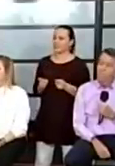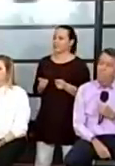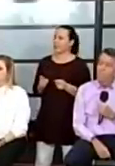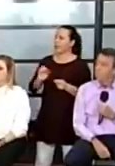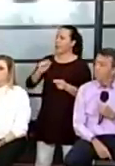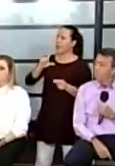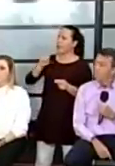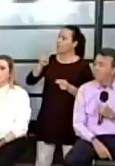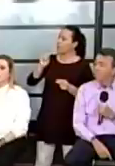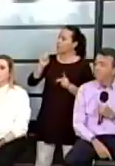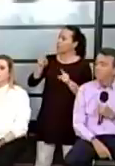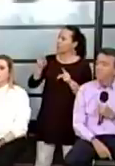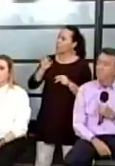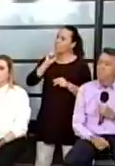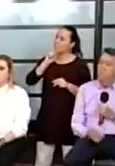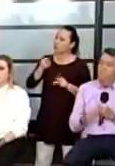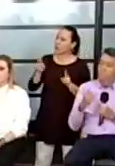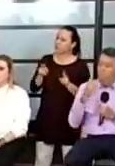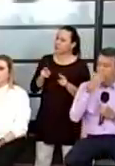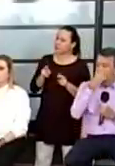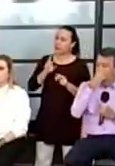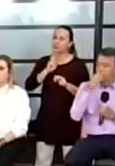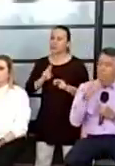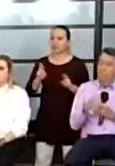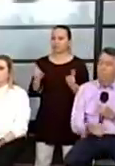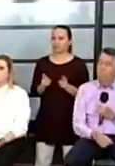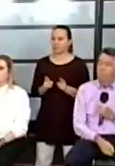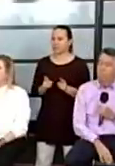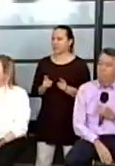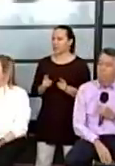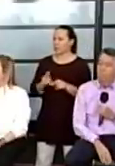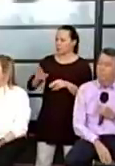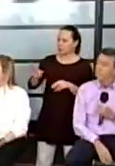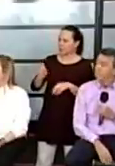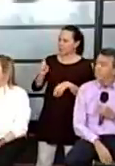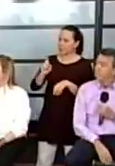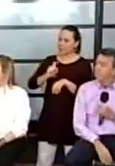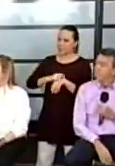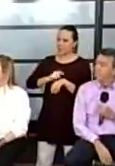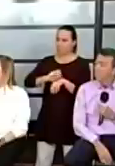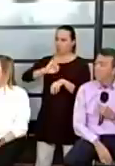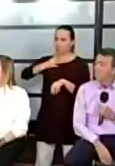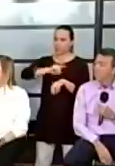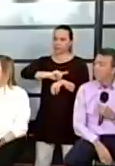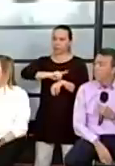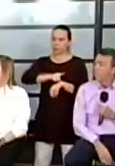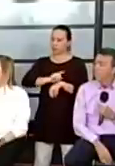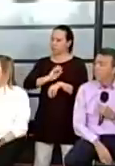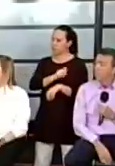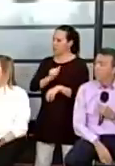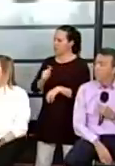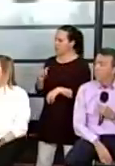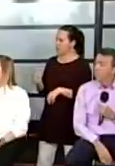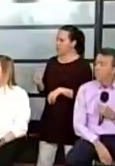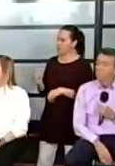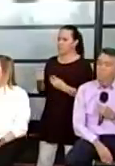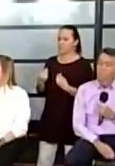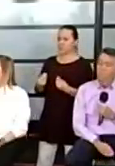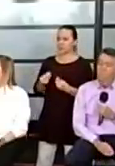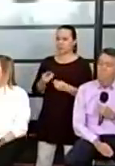va a hacer una pregunta corta para respuesta corta y les voy a dar 3 minutos a cada uno para